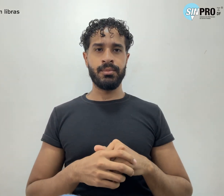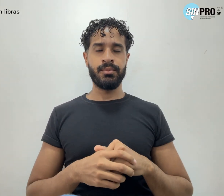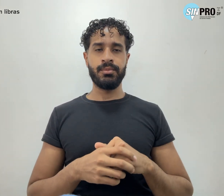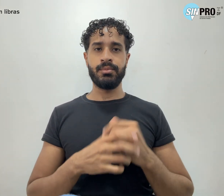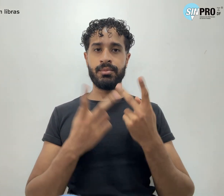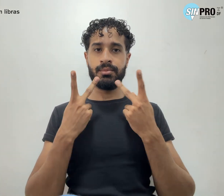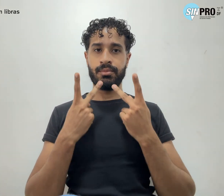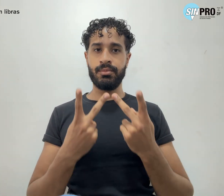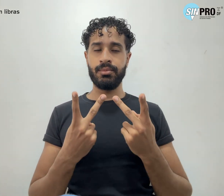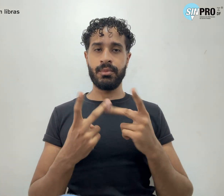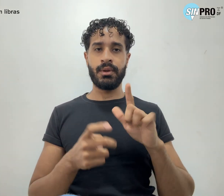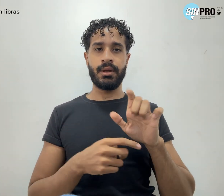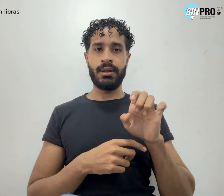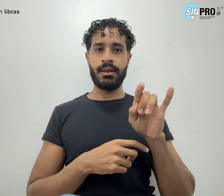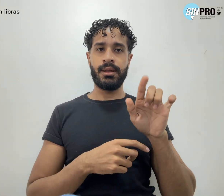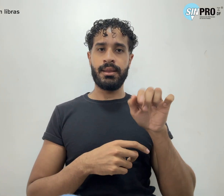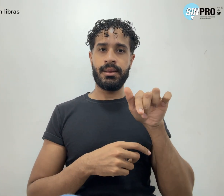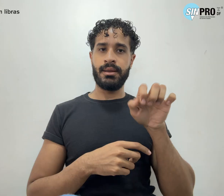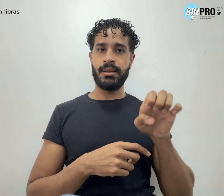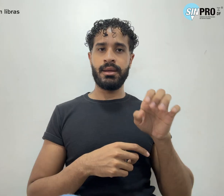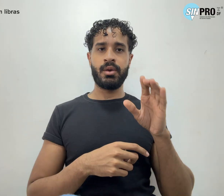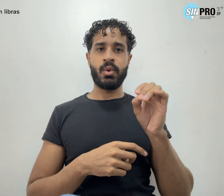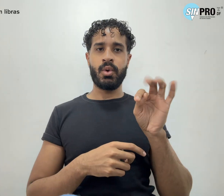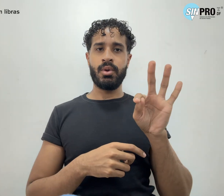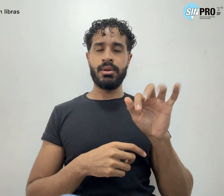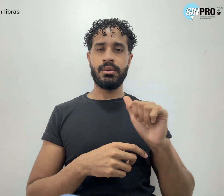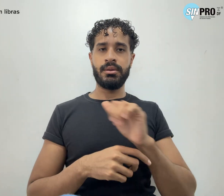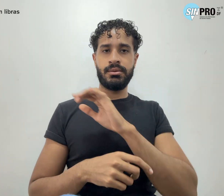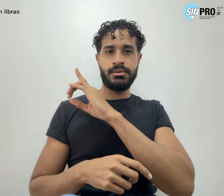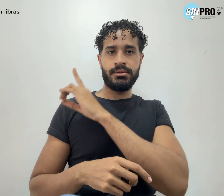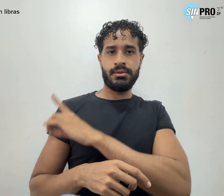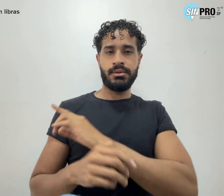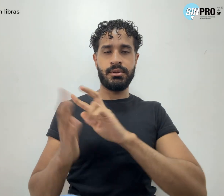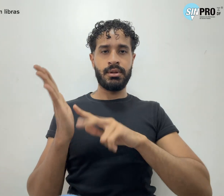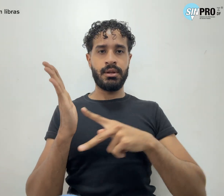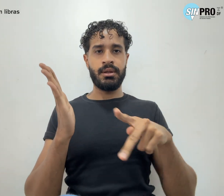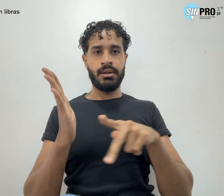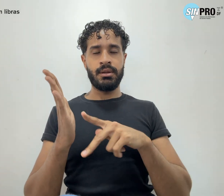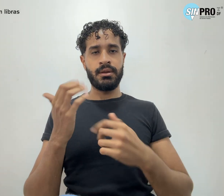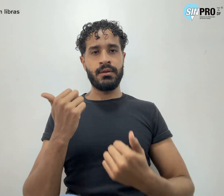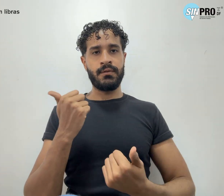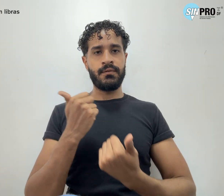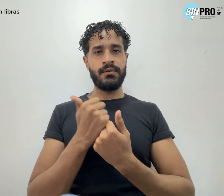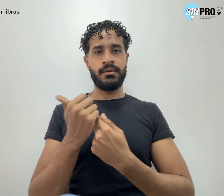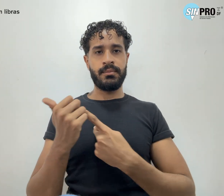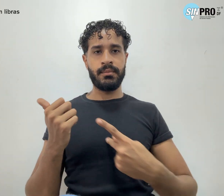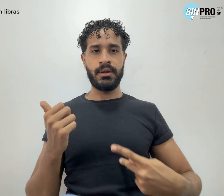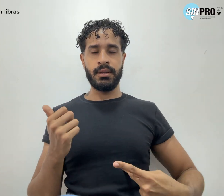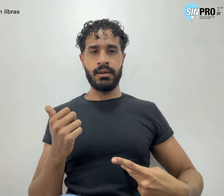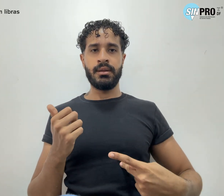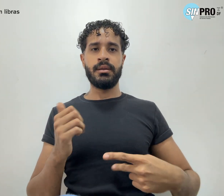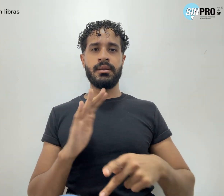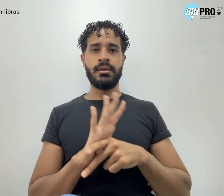Afirma Leilane Costa, diretora do Simpro e vice-presidenta da